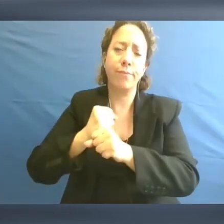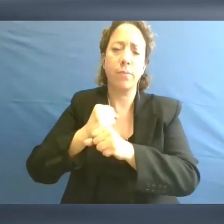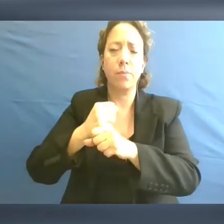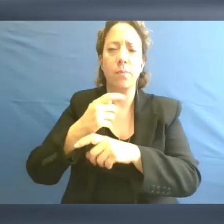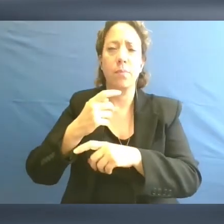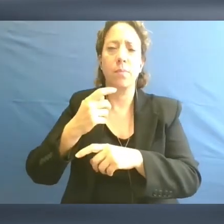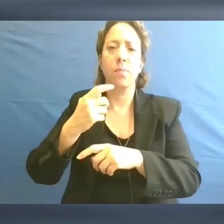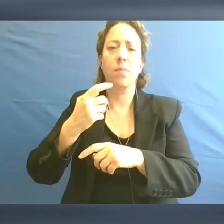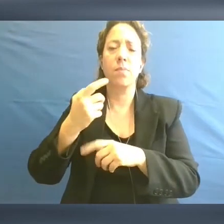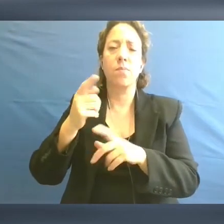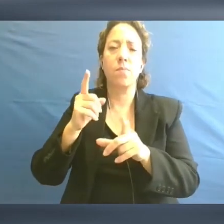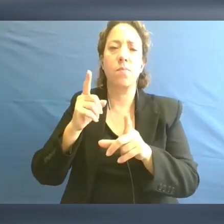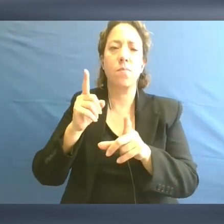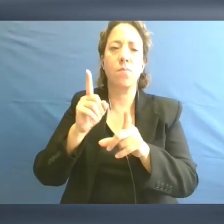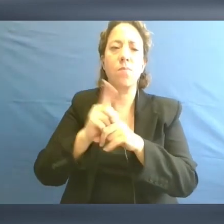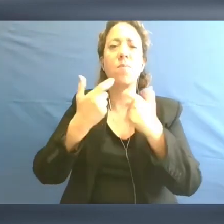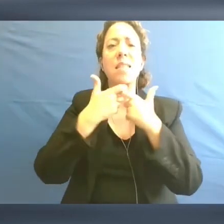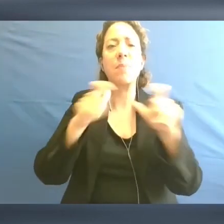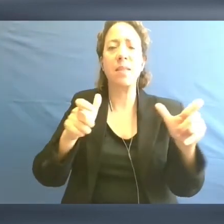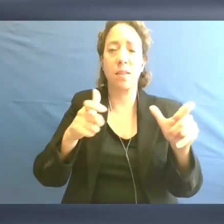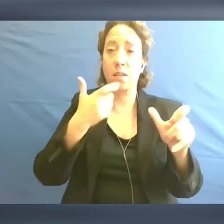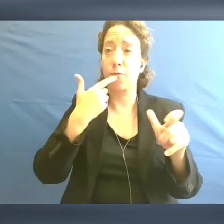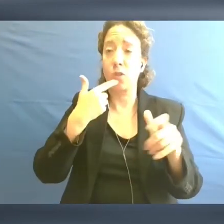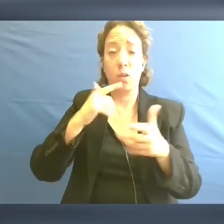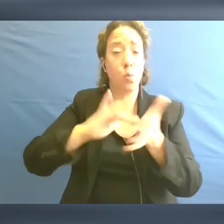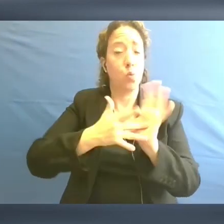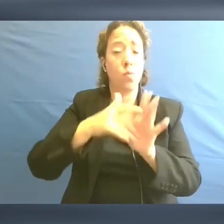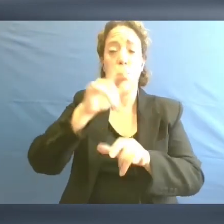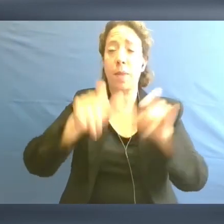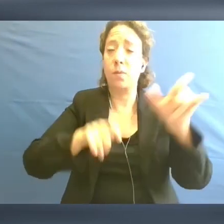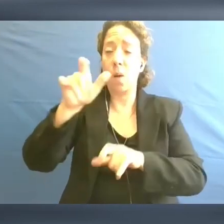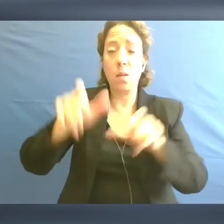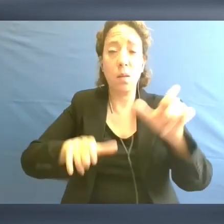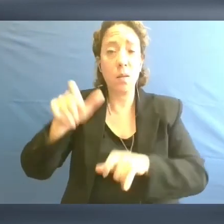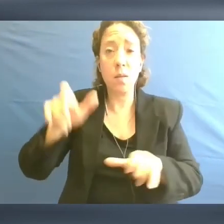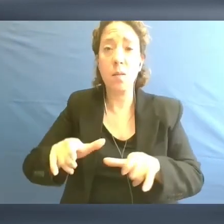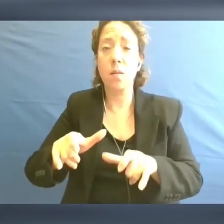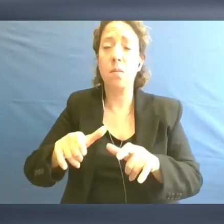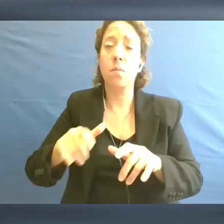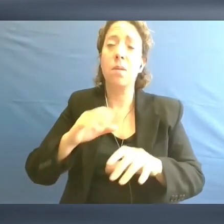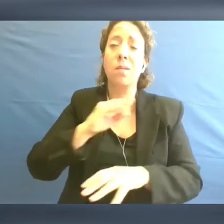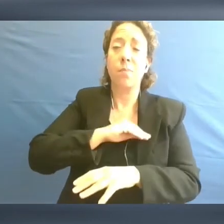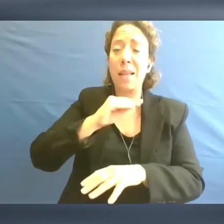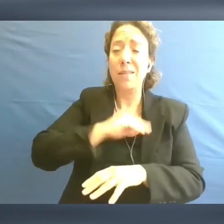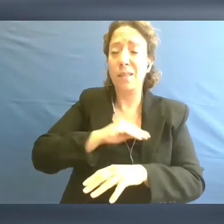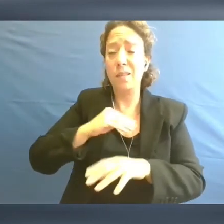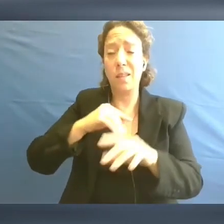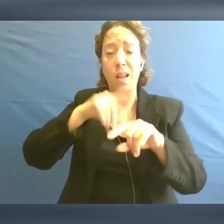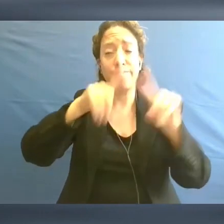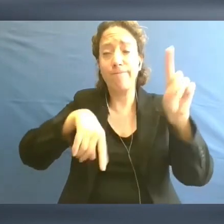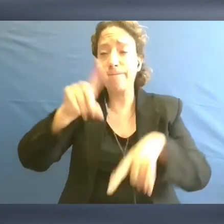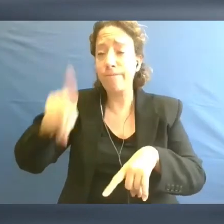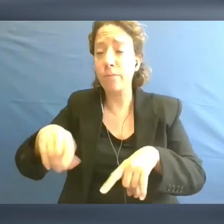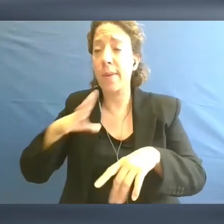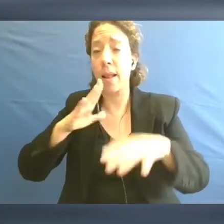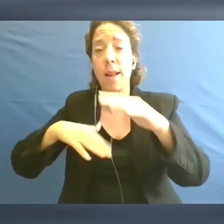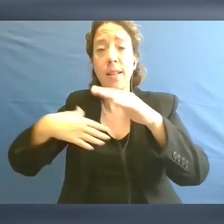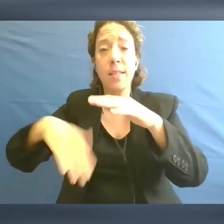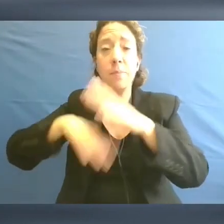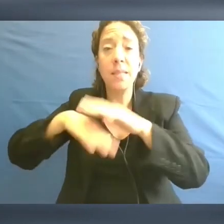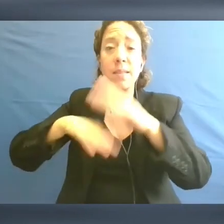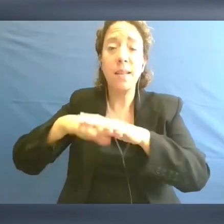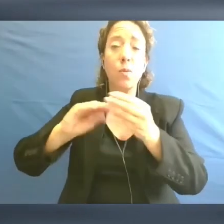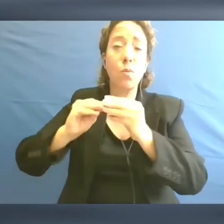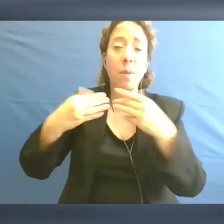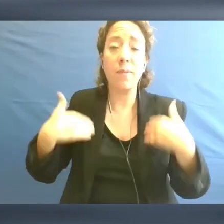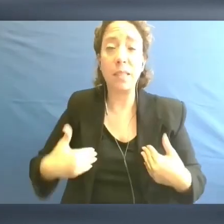la possibilité pour tout à chacun, quelles que soient ses capacités, que ce soit avec des limitations physiques,